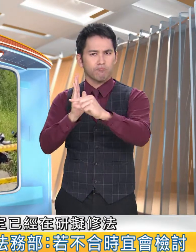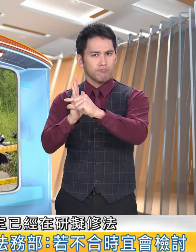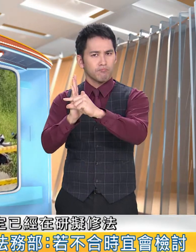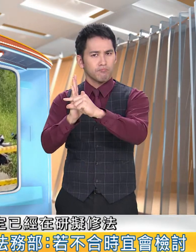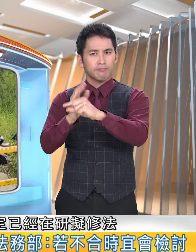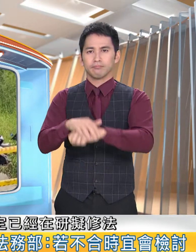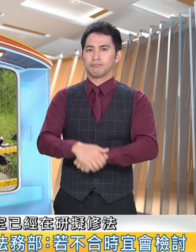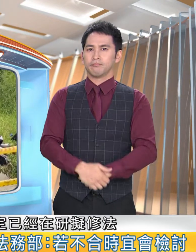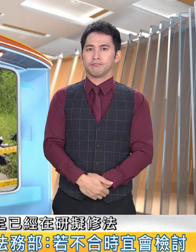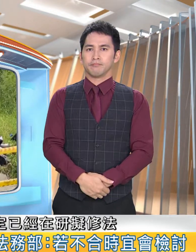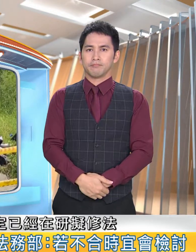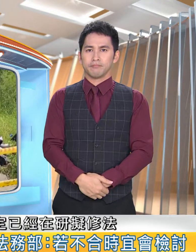法。